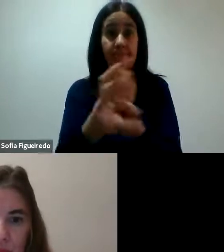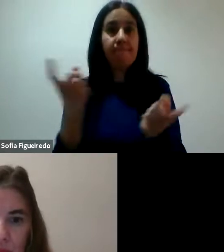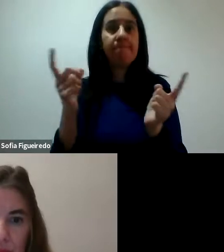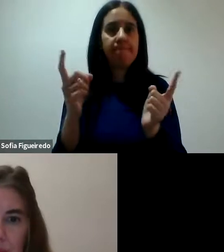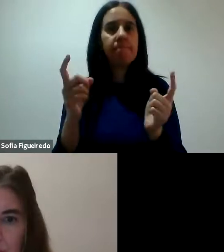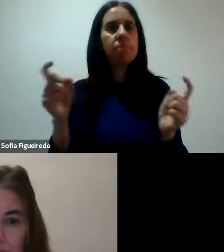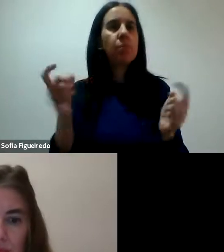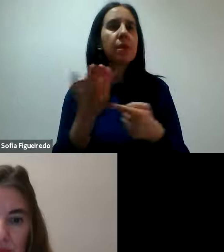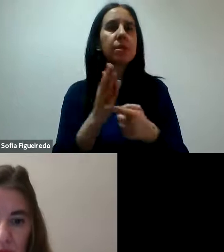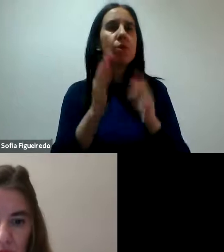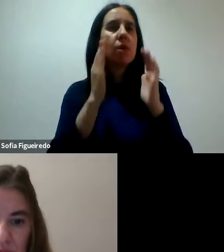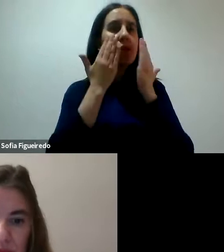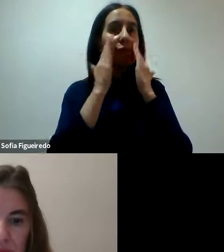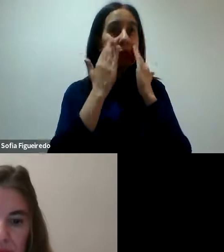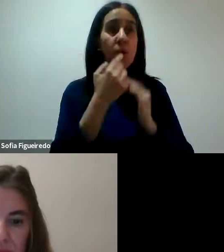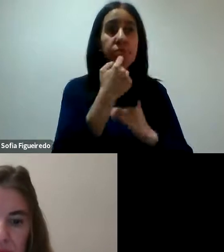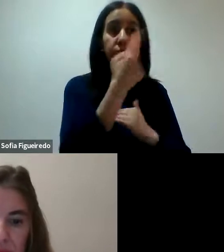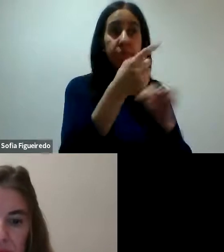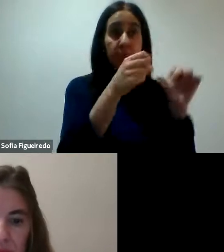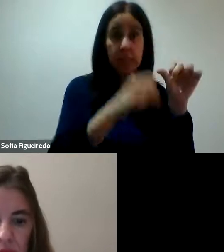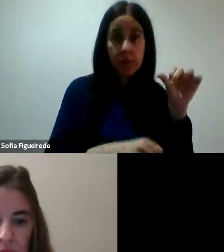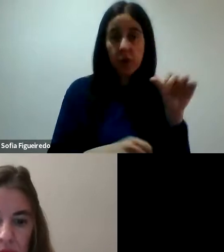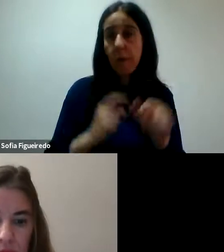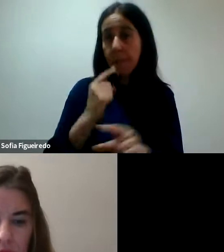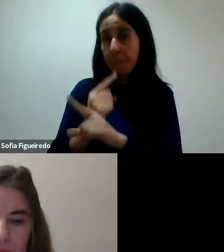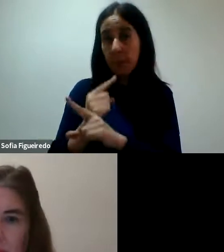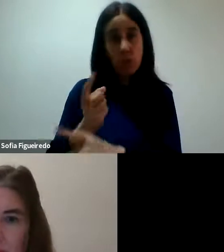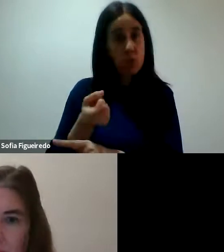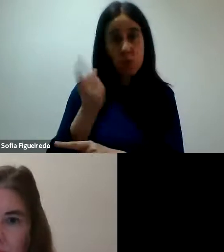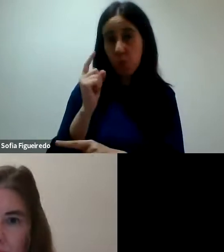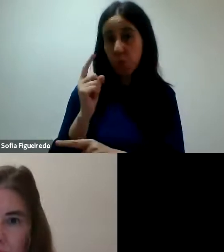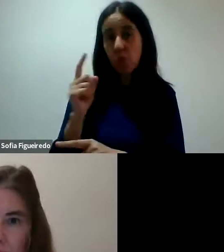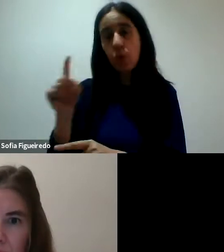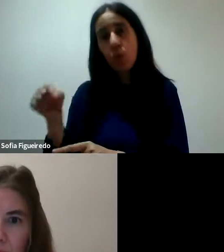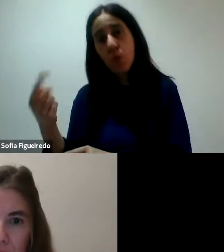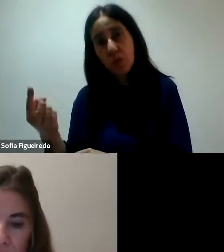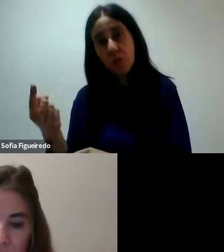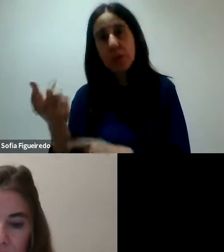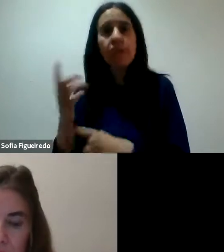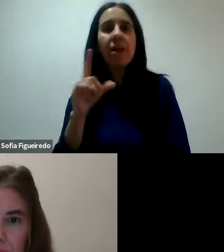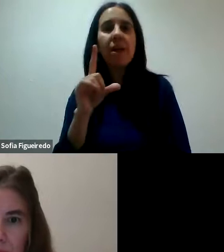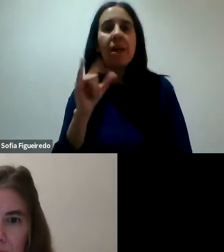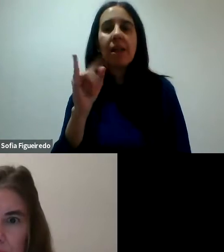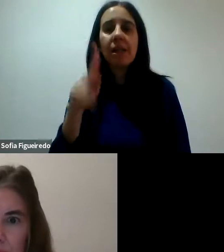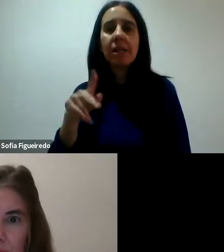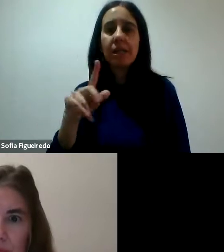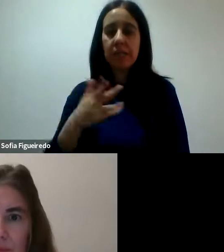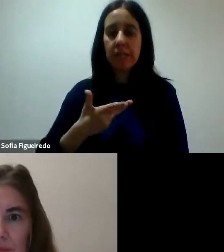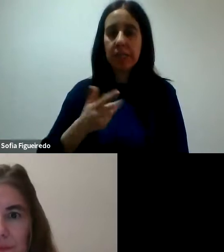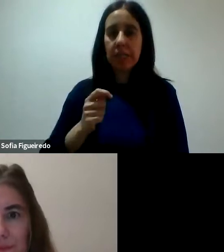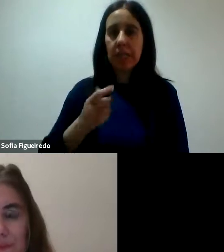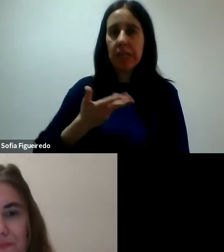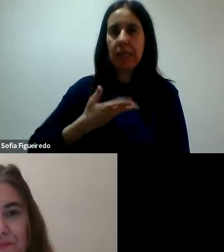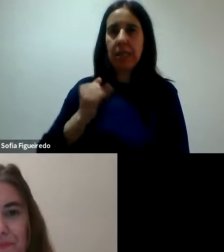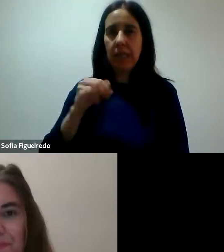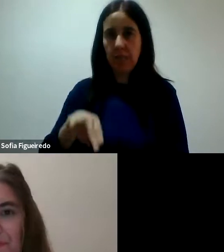como o Facebook não é a mesma mensagem que fazemos num outro como o LinkedIn, e muitas vezes eu vejo